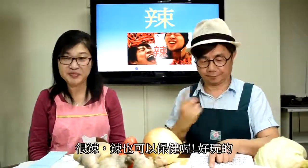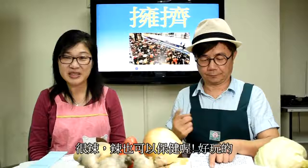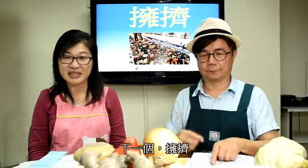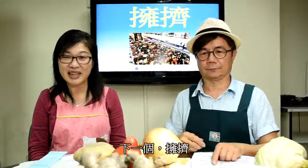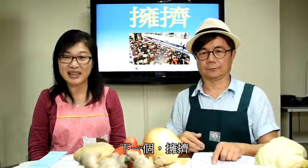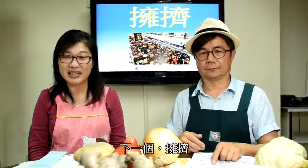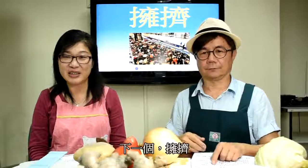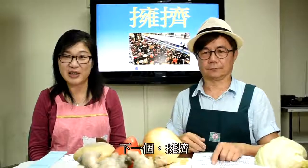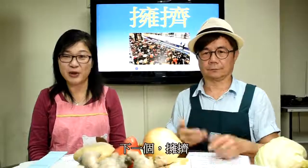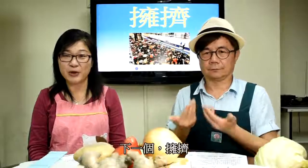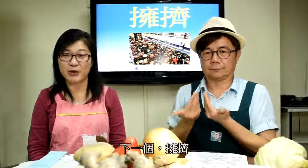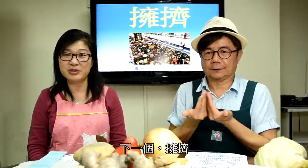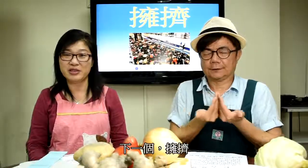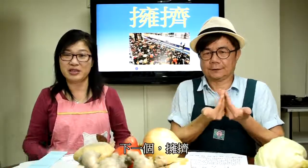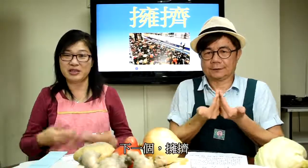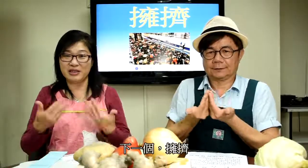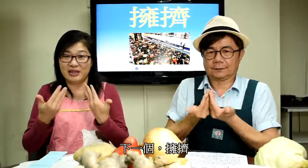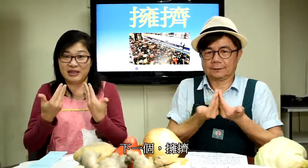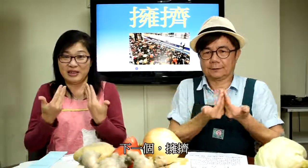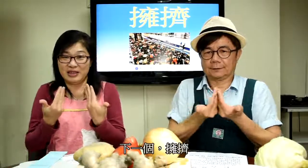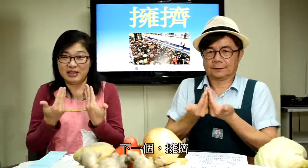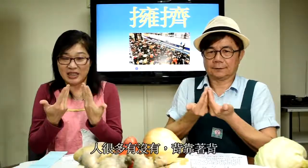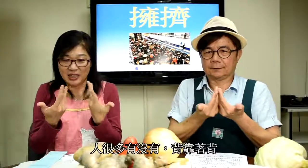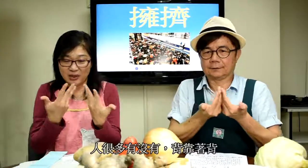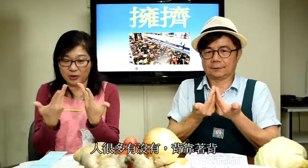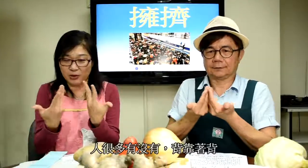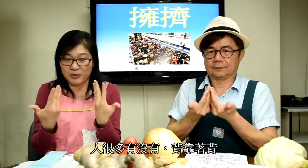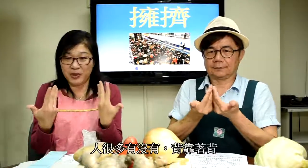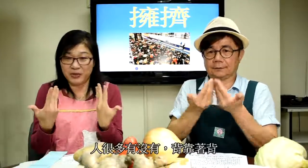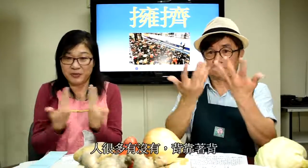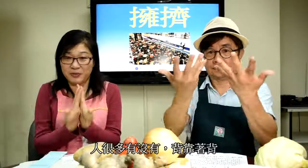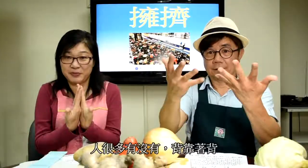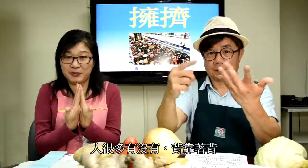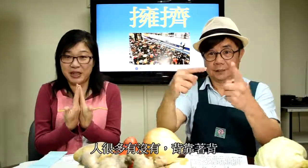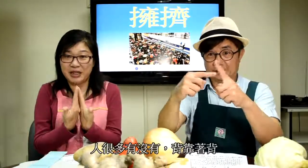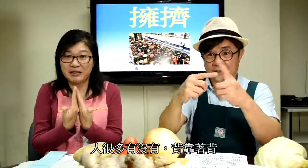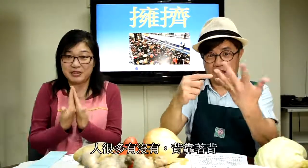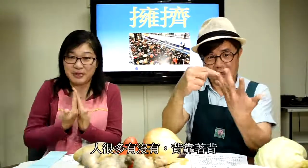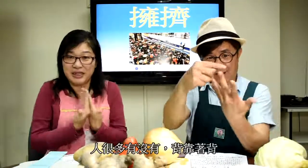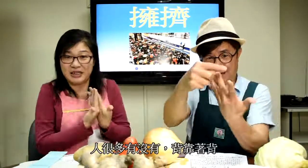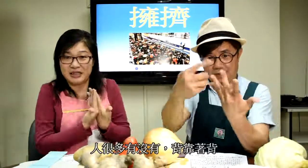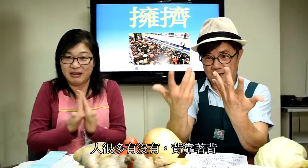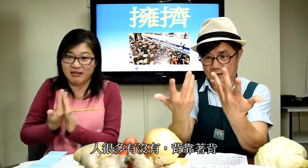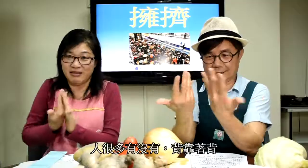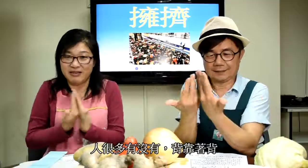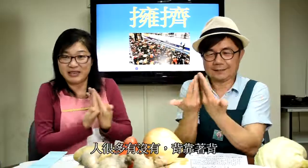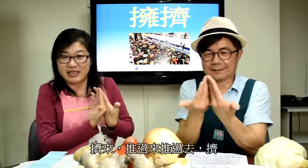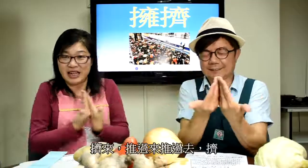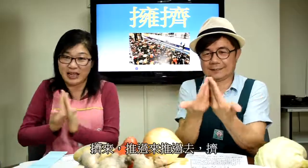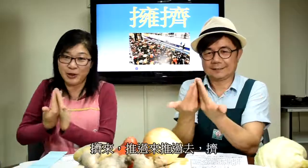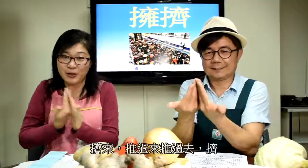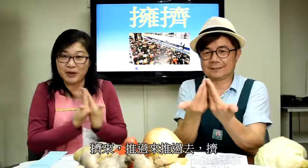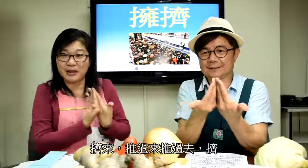下一个拥挤，人很多有没有？背靠着背，哦，挤来推过来推过